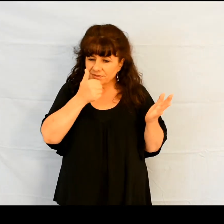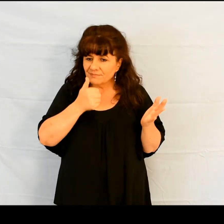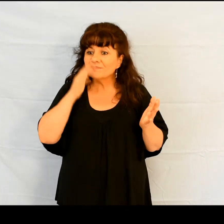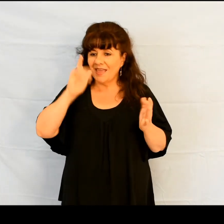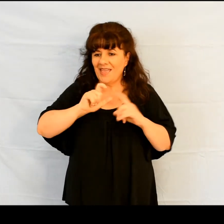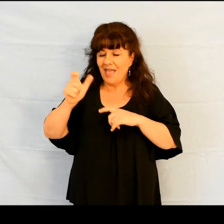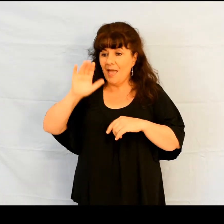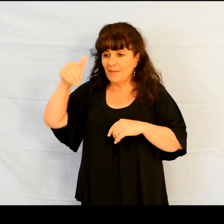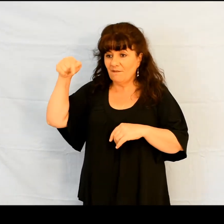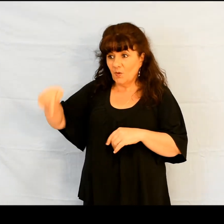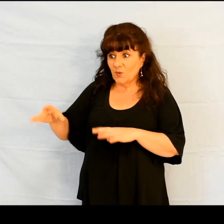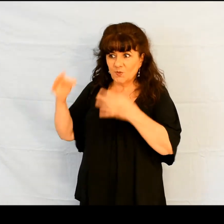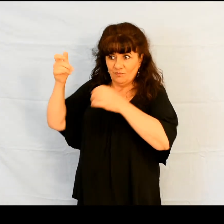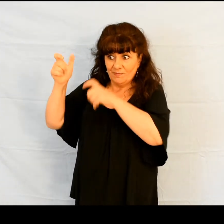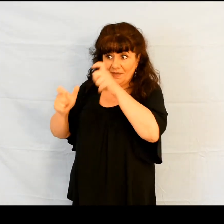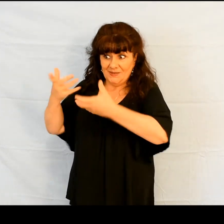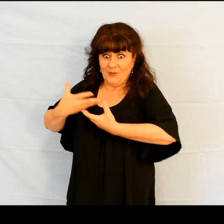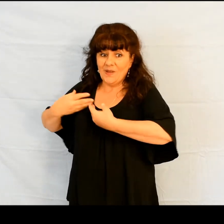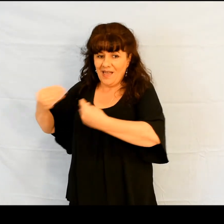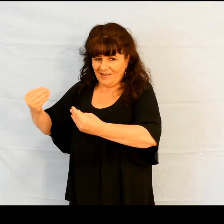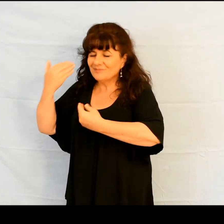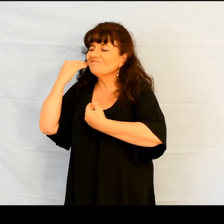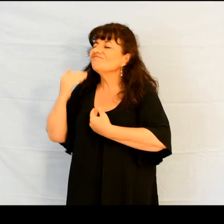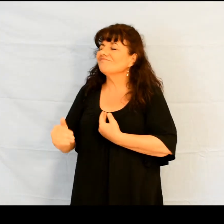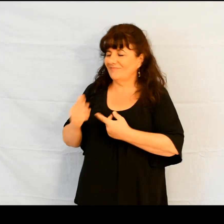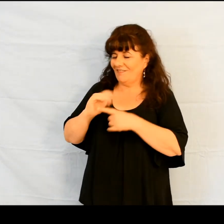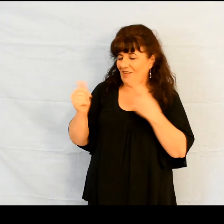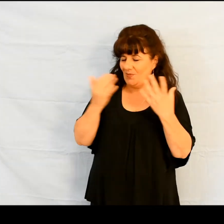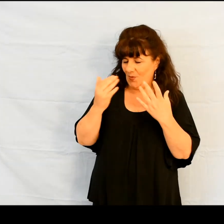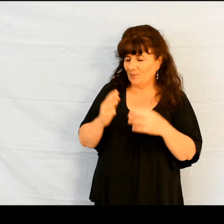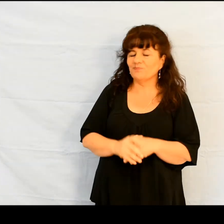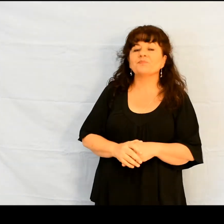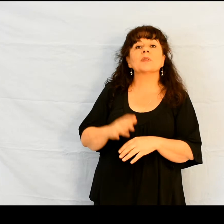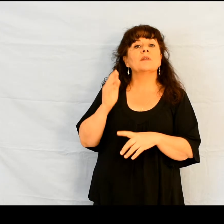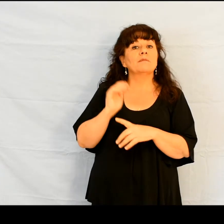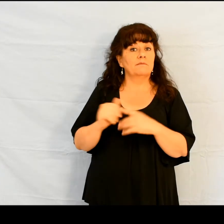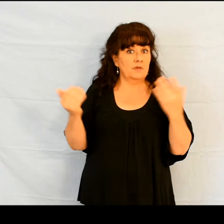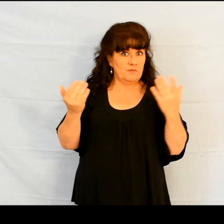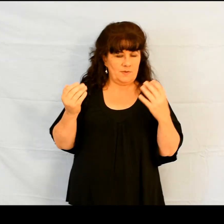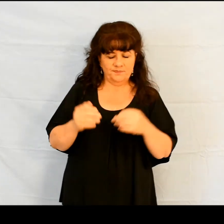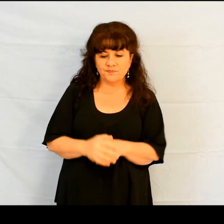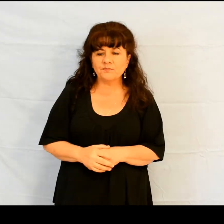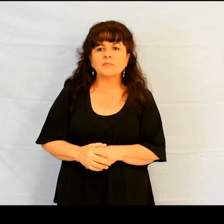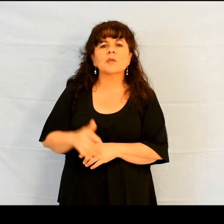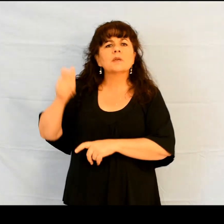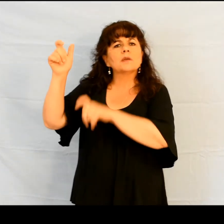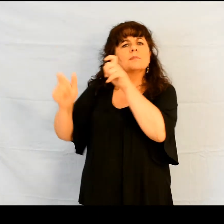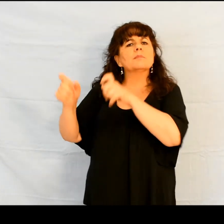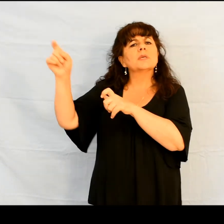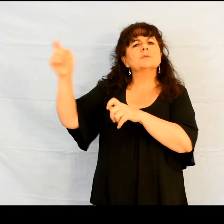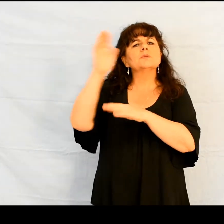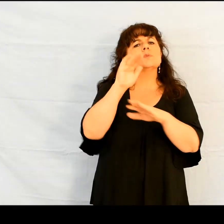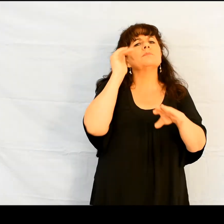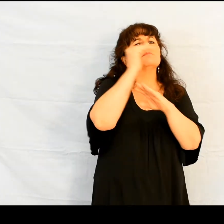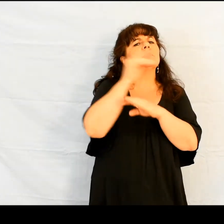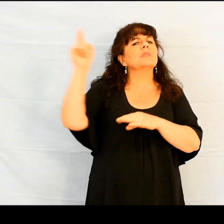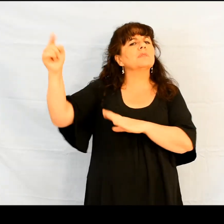Il fit alors venir un à un ceux qui avaient des dettes envers son maître. Il demanda au premier, « Combien dois-tu à mon